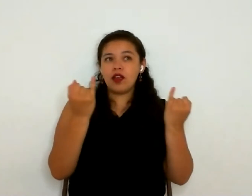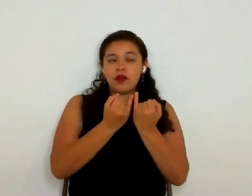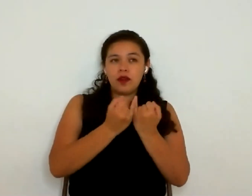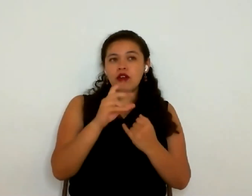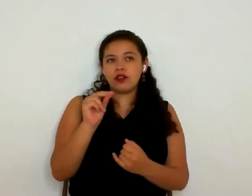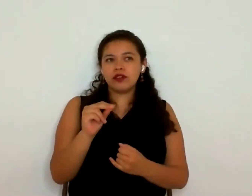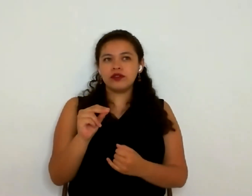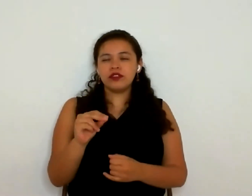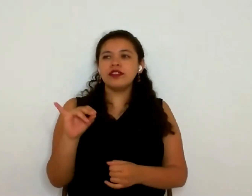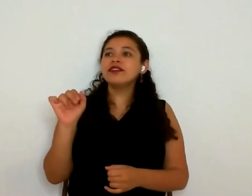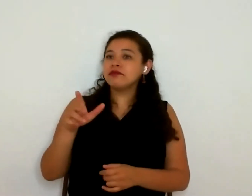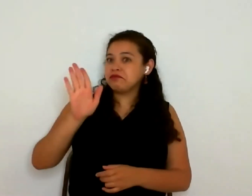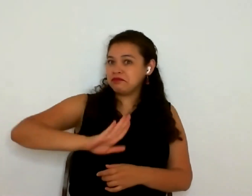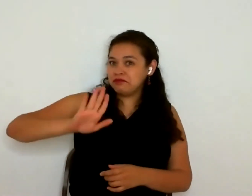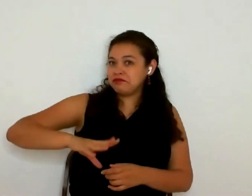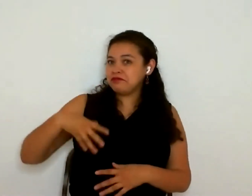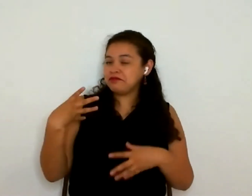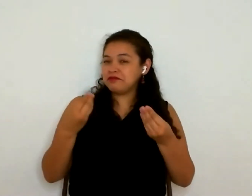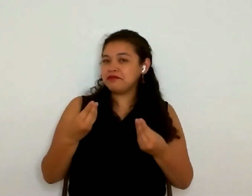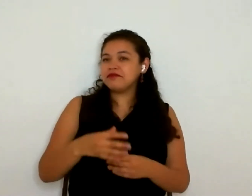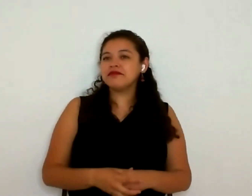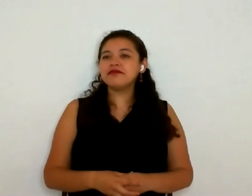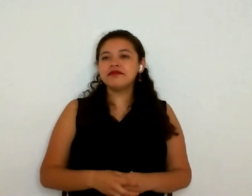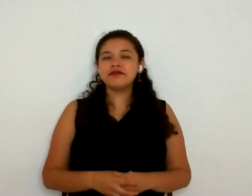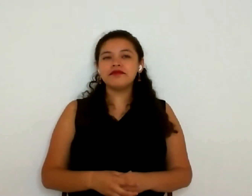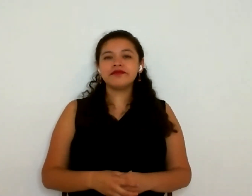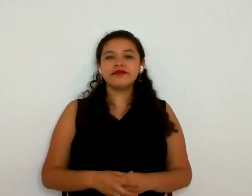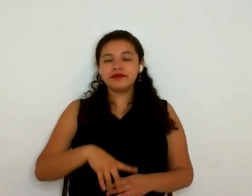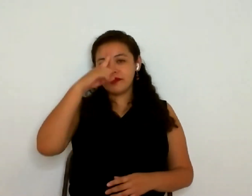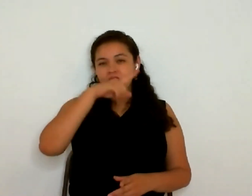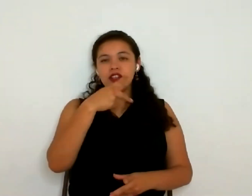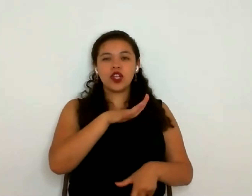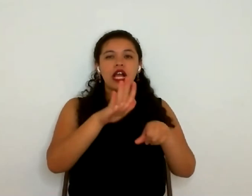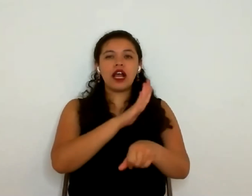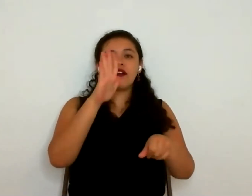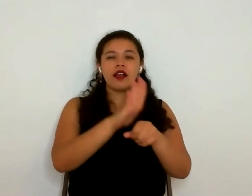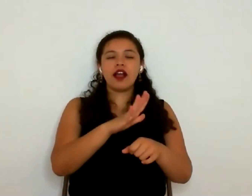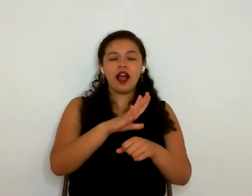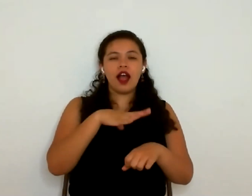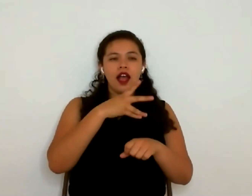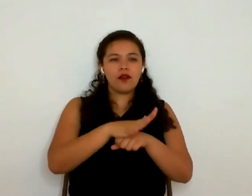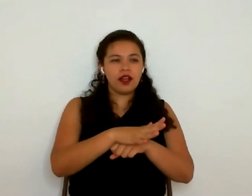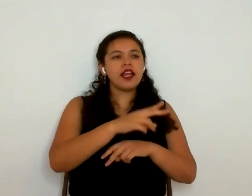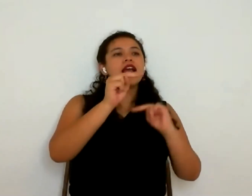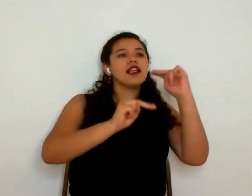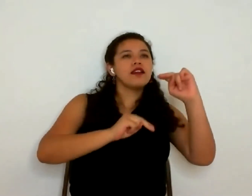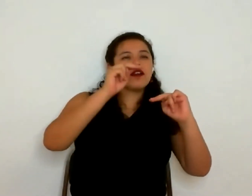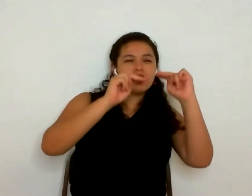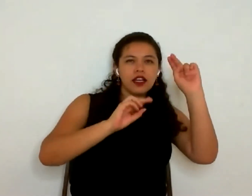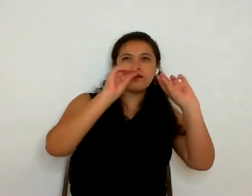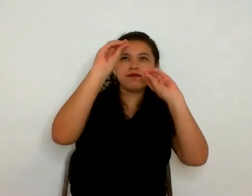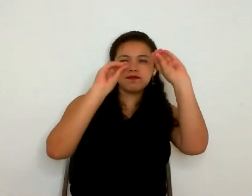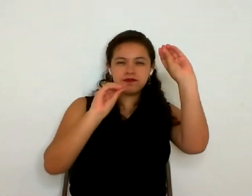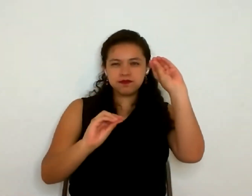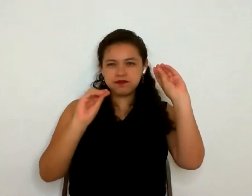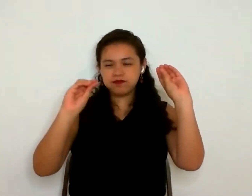mucho y bueno de acuerdo a el puntual que quedan se determina el nivel socioeconómico del paciente y se le